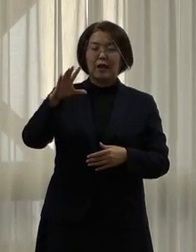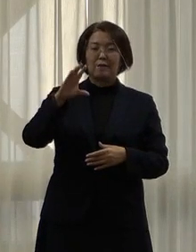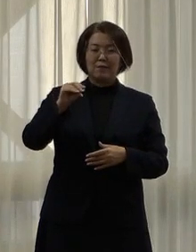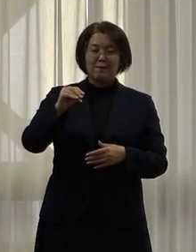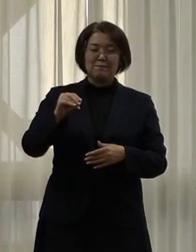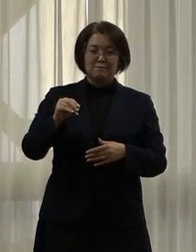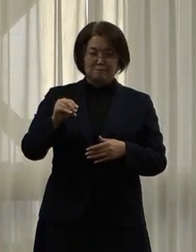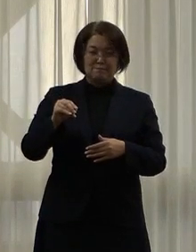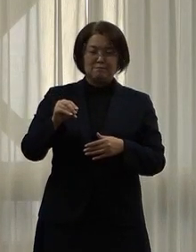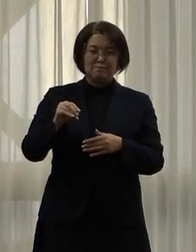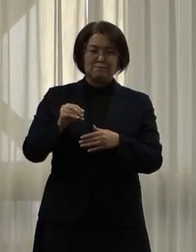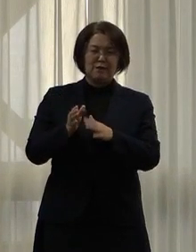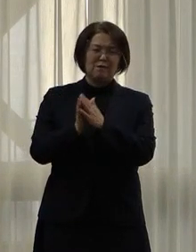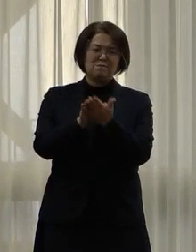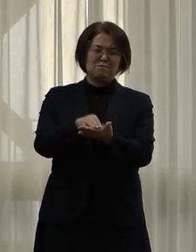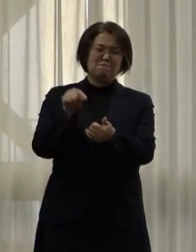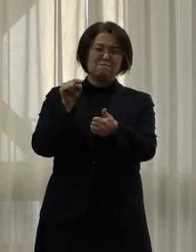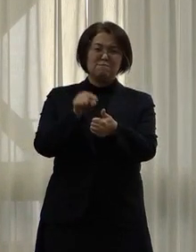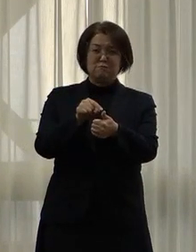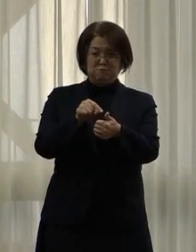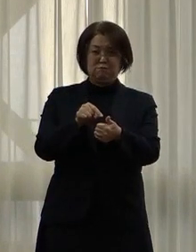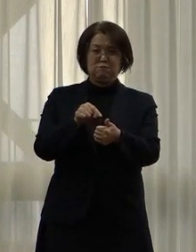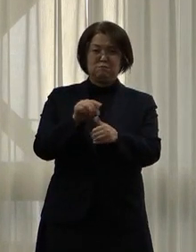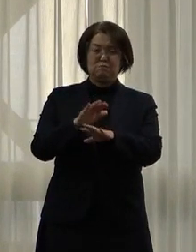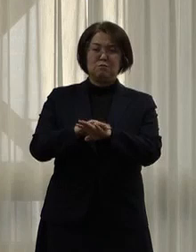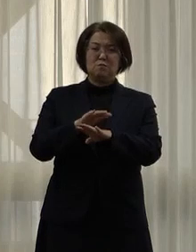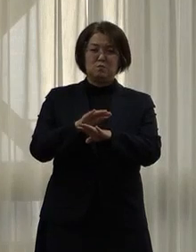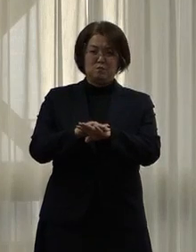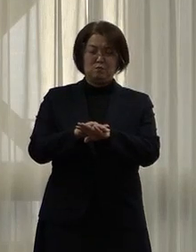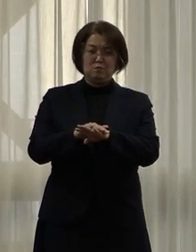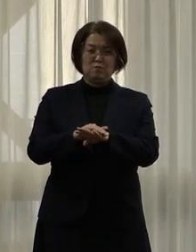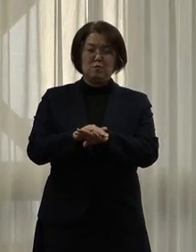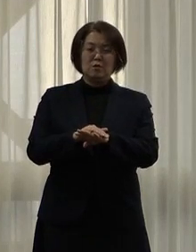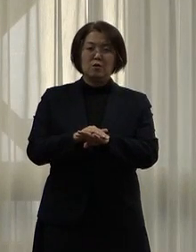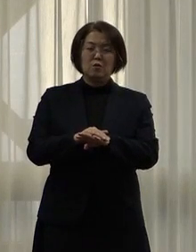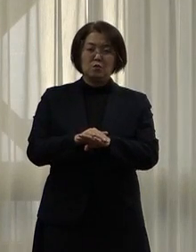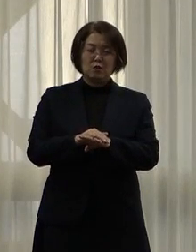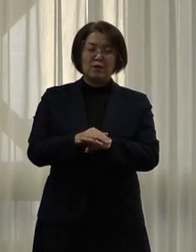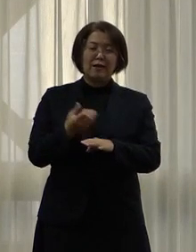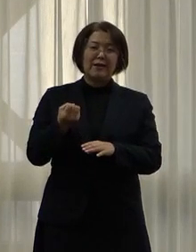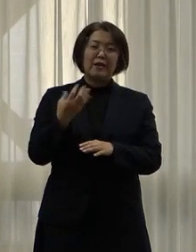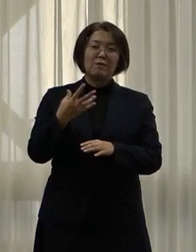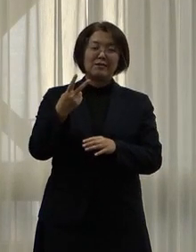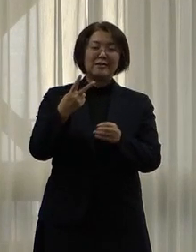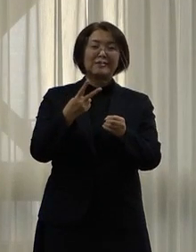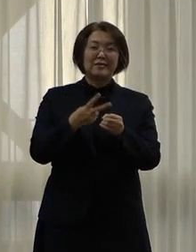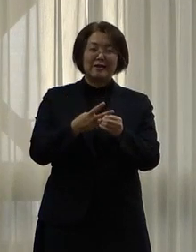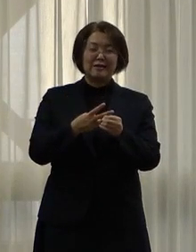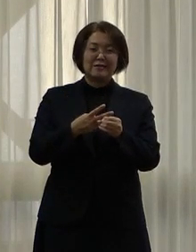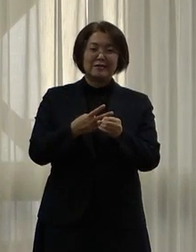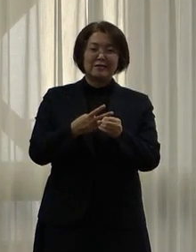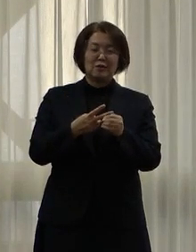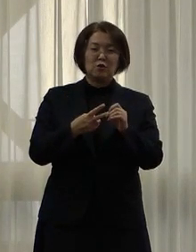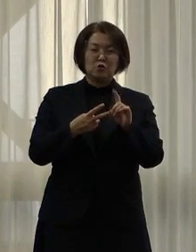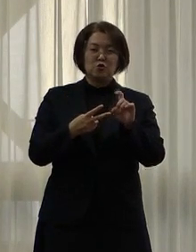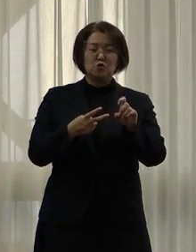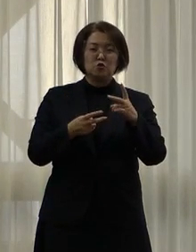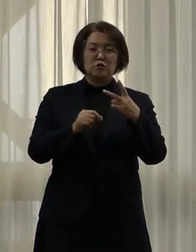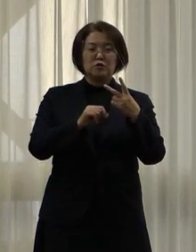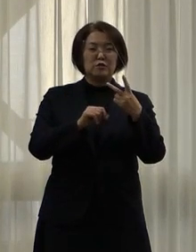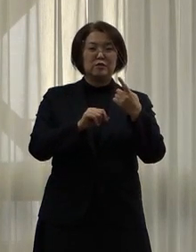987万羽の殺処分でしたが、これが2シーズン前、令和2年11月から令和3年3月の時